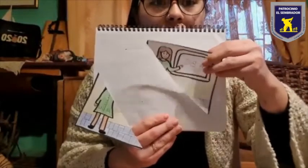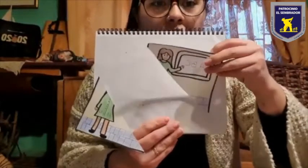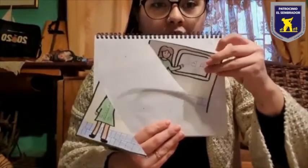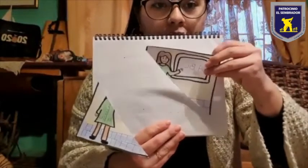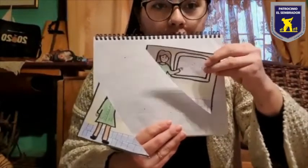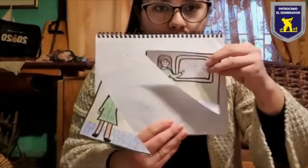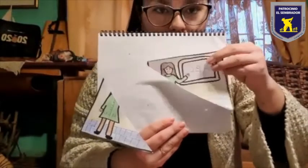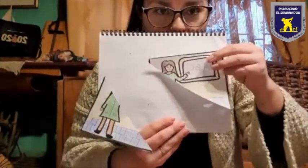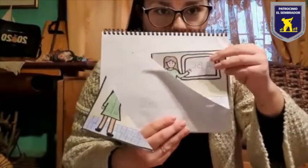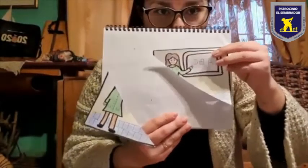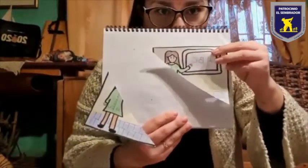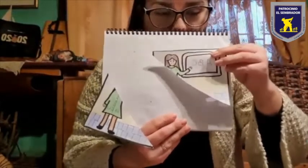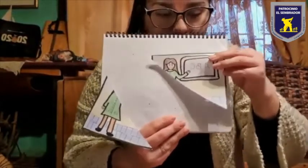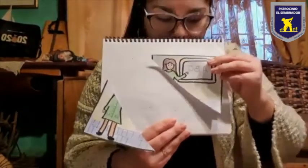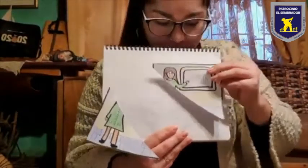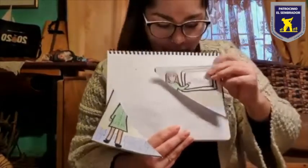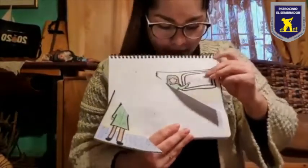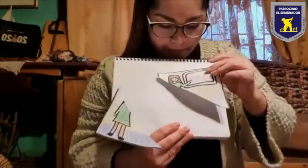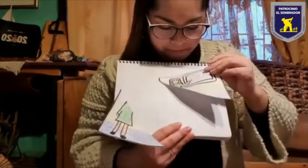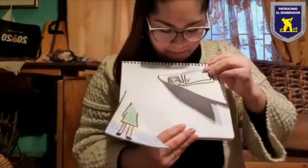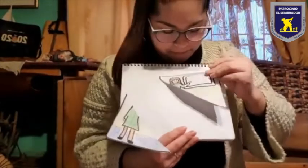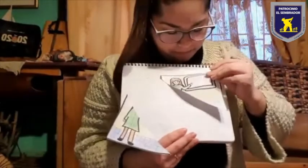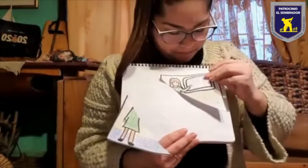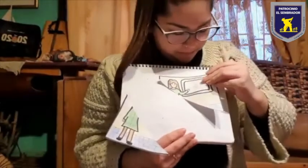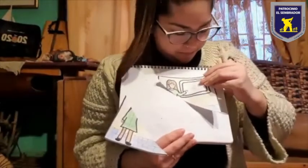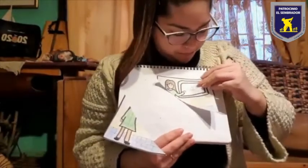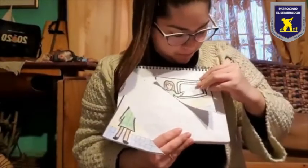si ustedes quieren, pueden dividirlo en más partes.